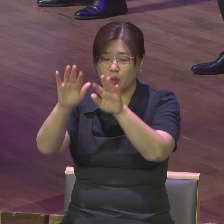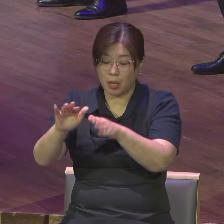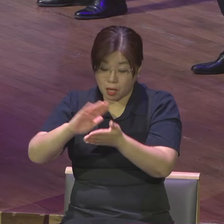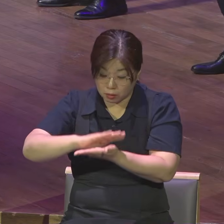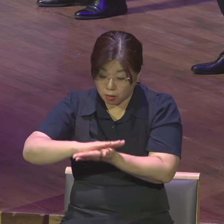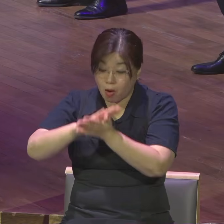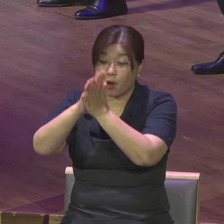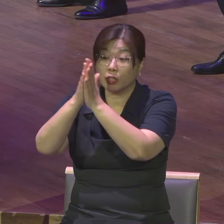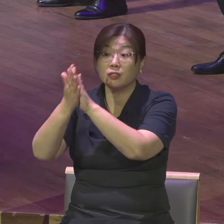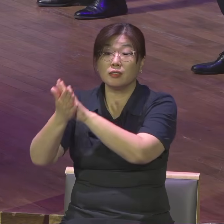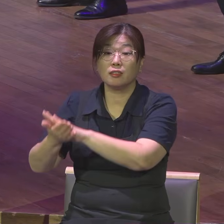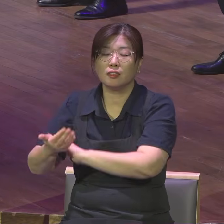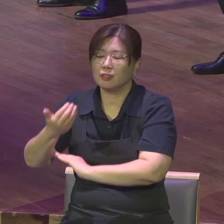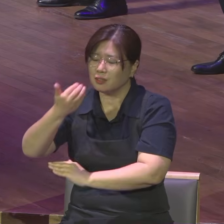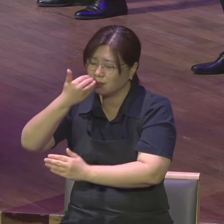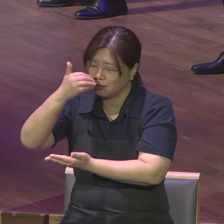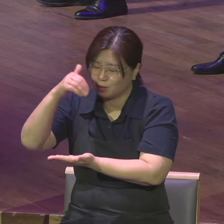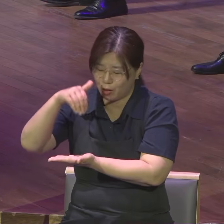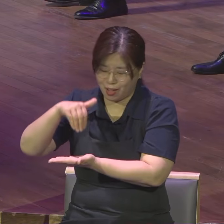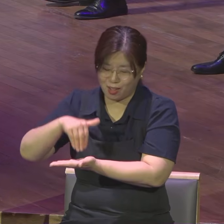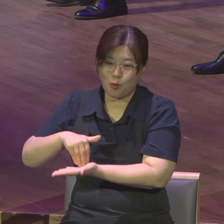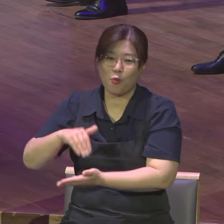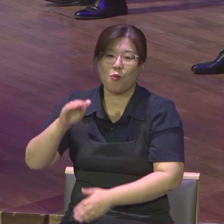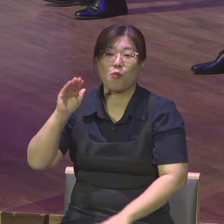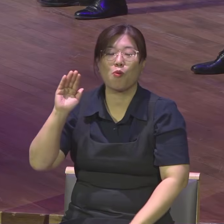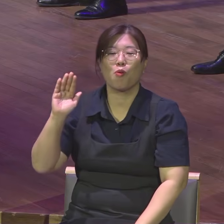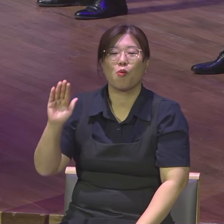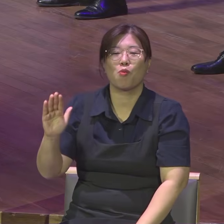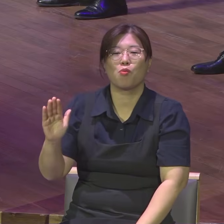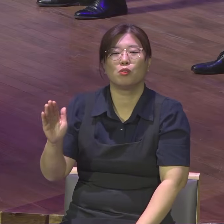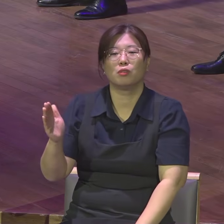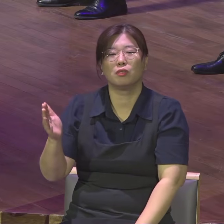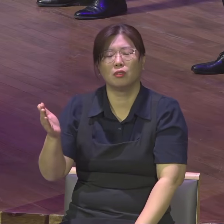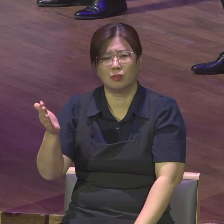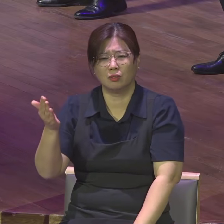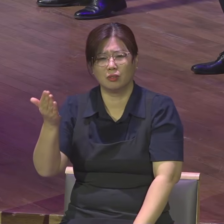파도가 반석이 되고